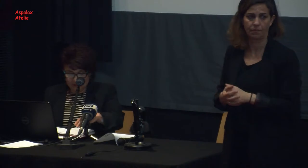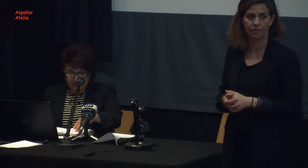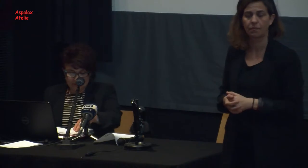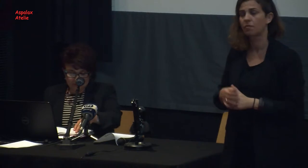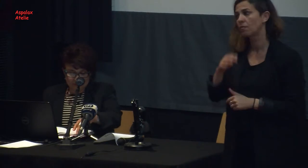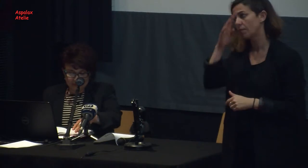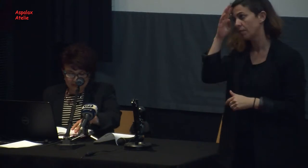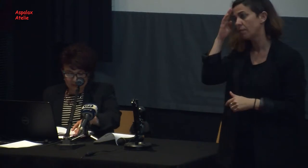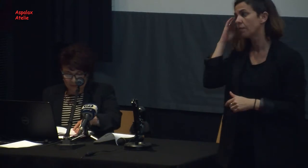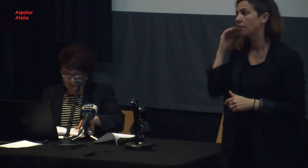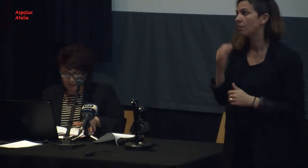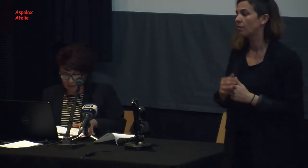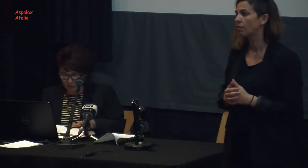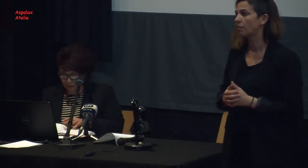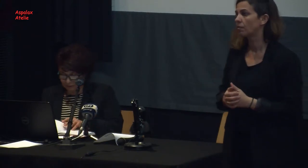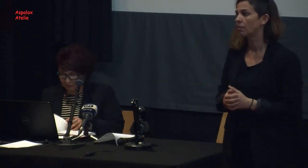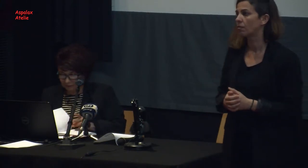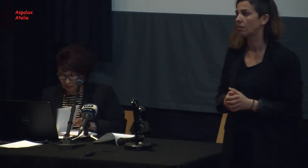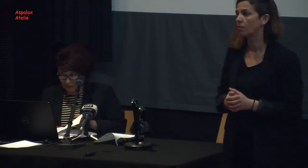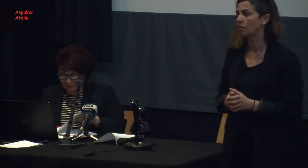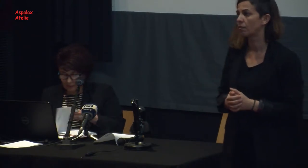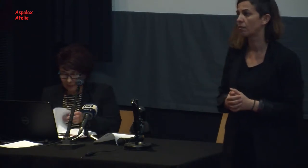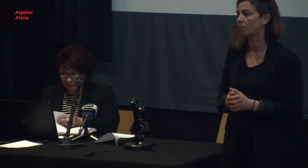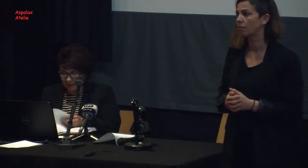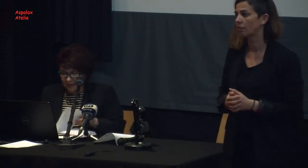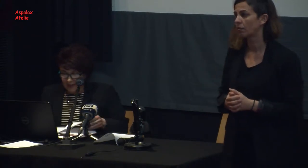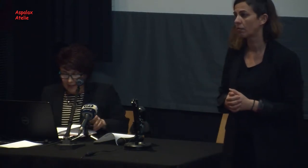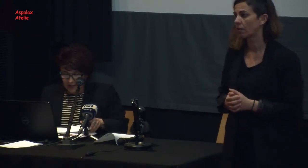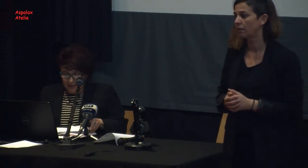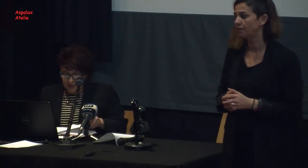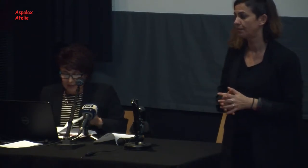όσο θα ήταν επιθυμητό.